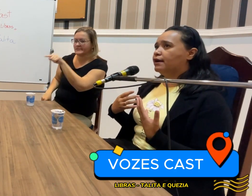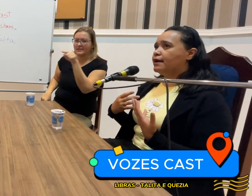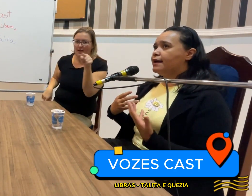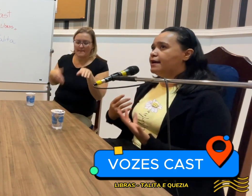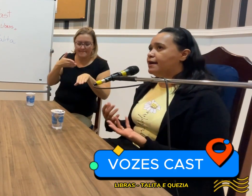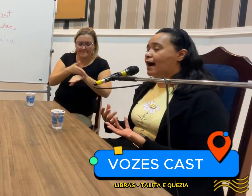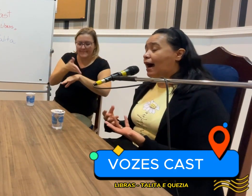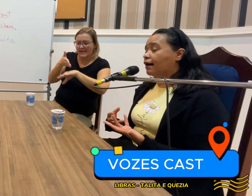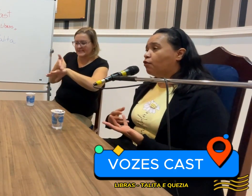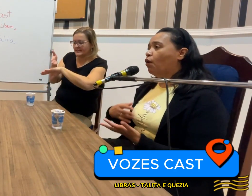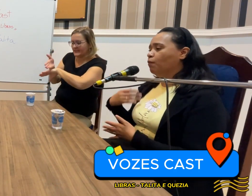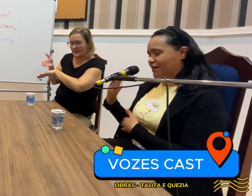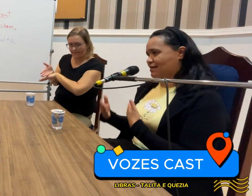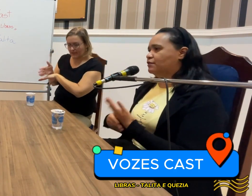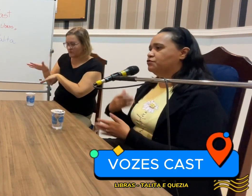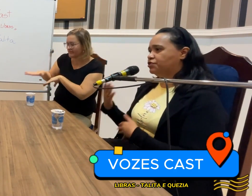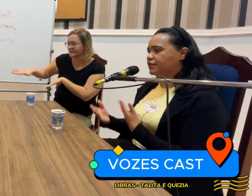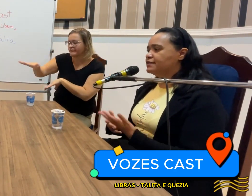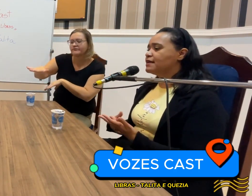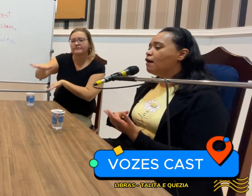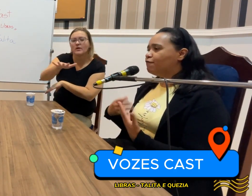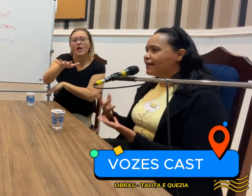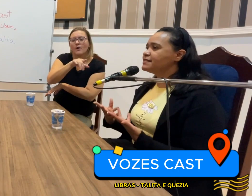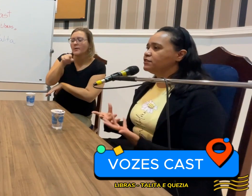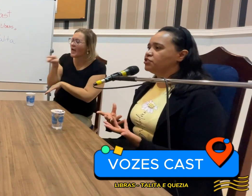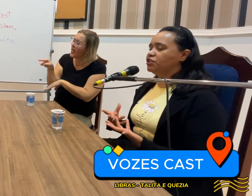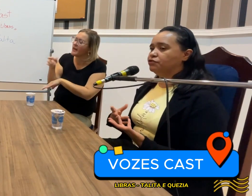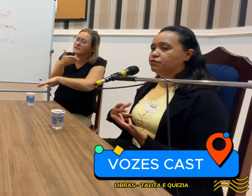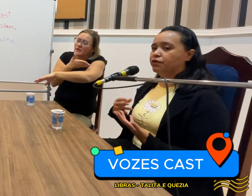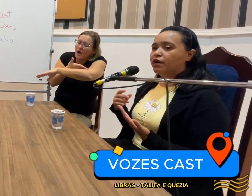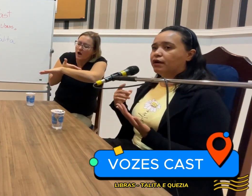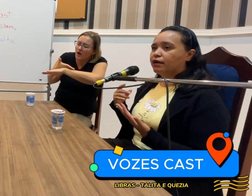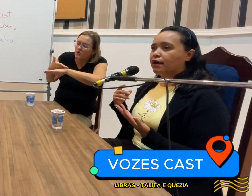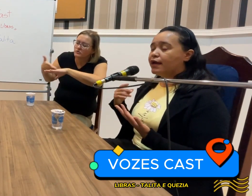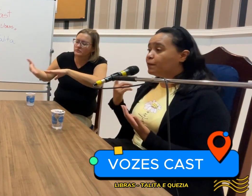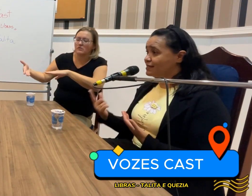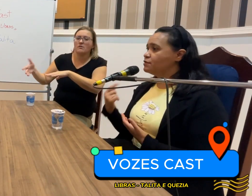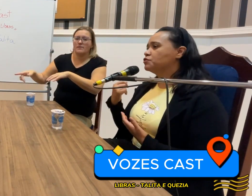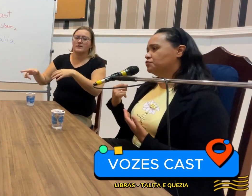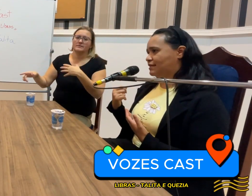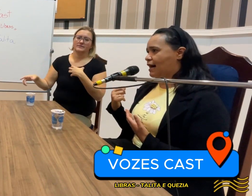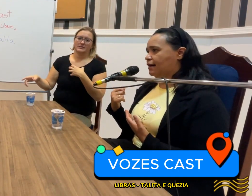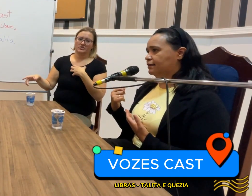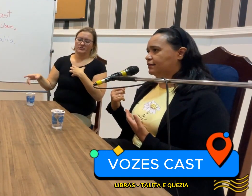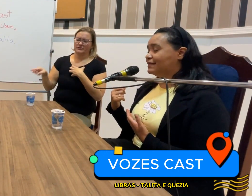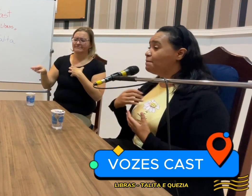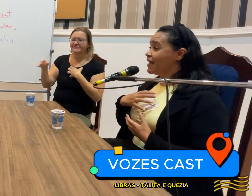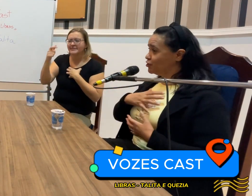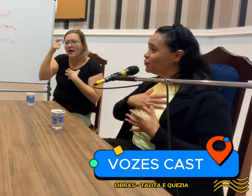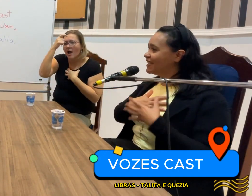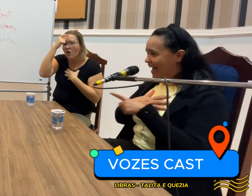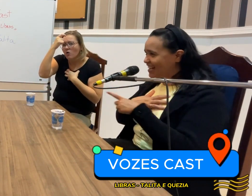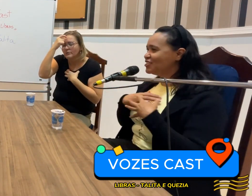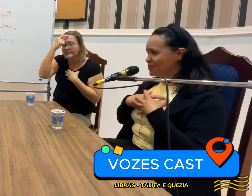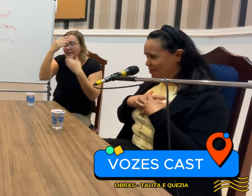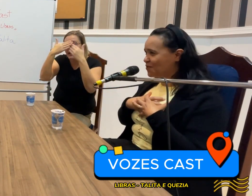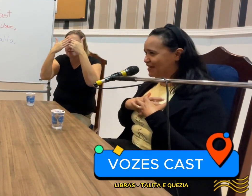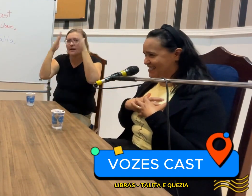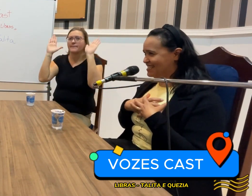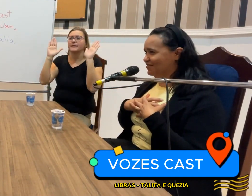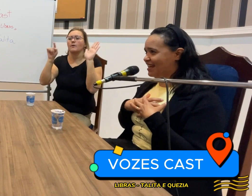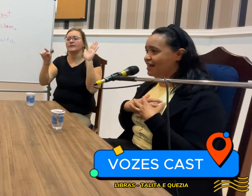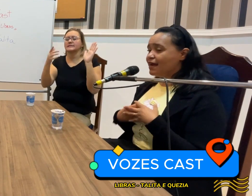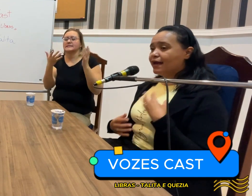redor, com o passar dos dias, vai sentindo, eu preciso ajudar. Depende do que arde no